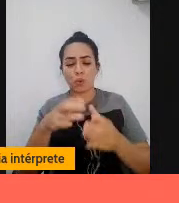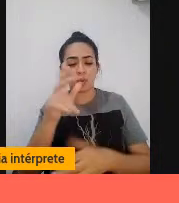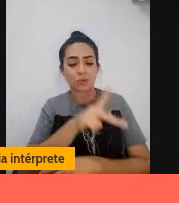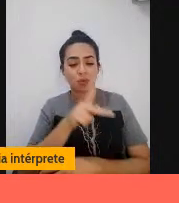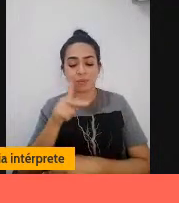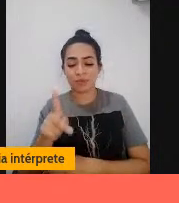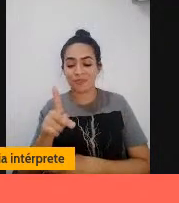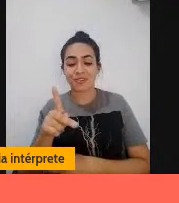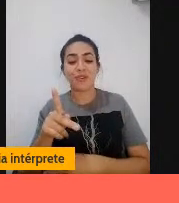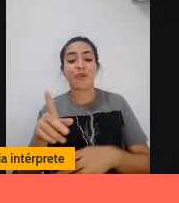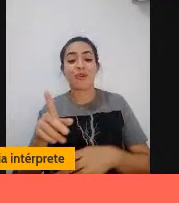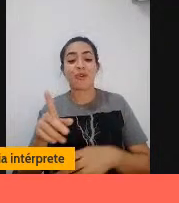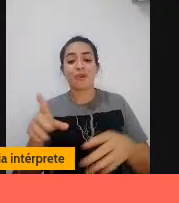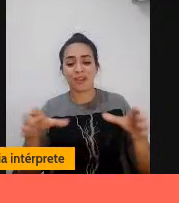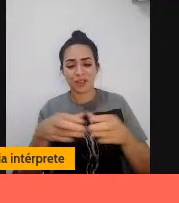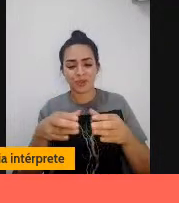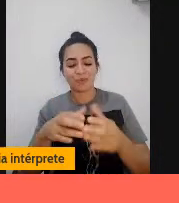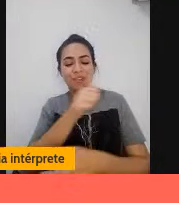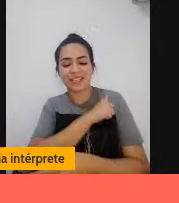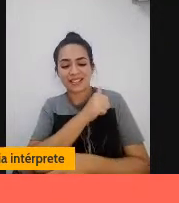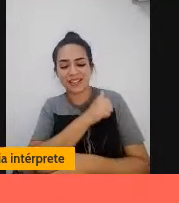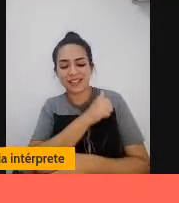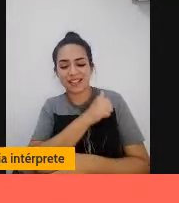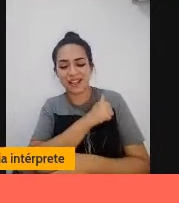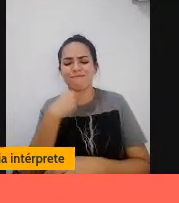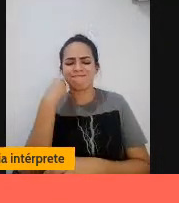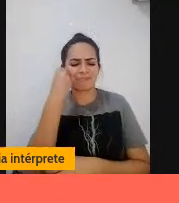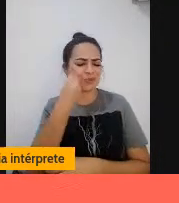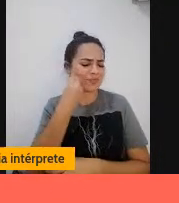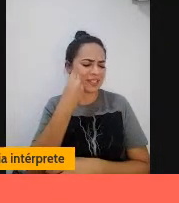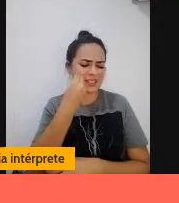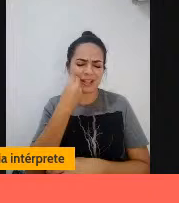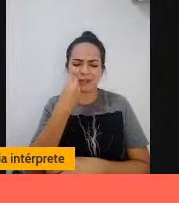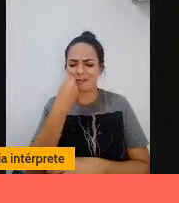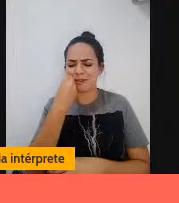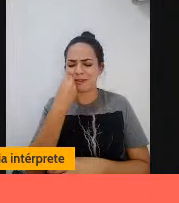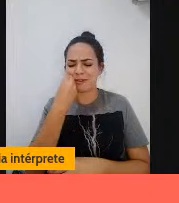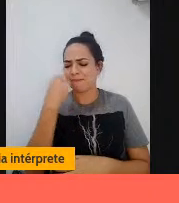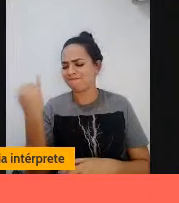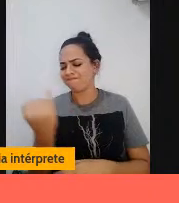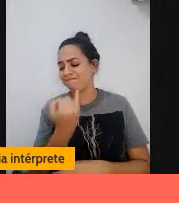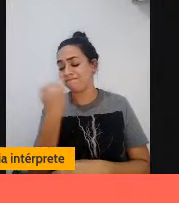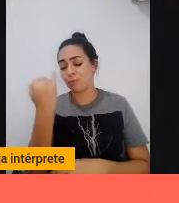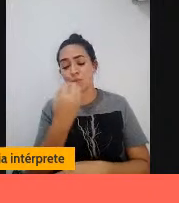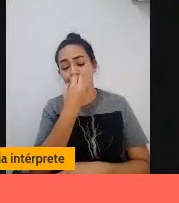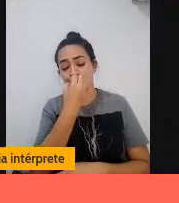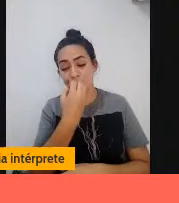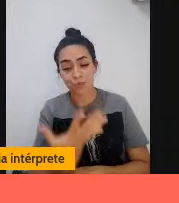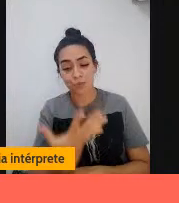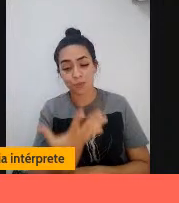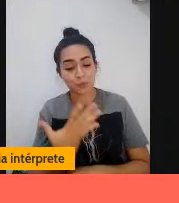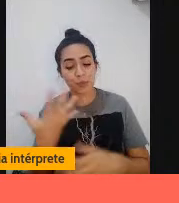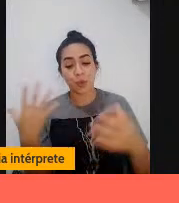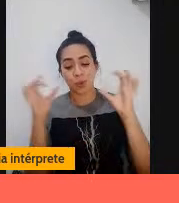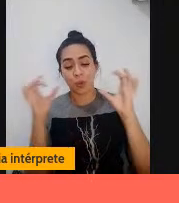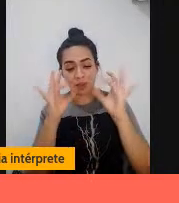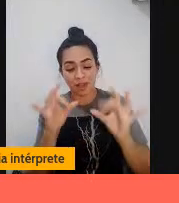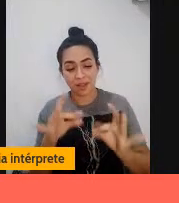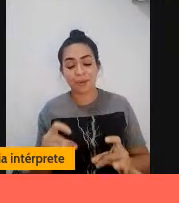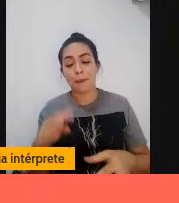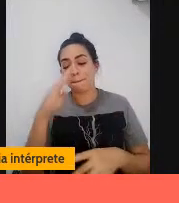discente, foi uma experiência enriquecedora, principalmente para